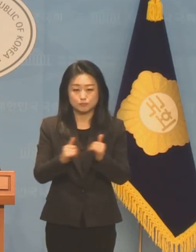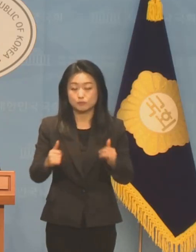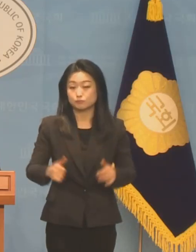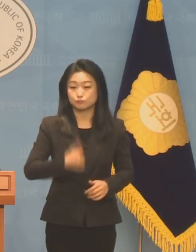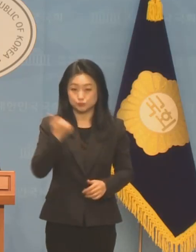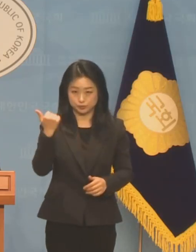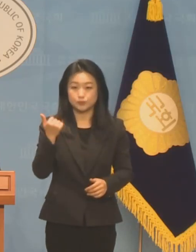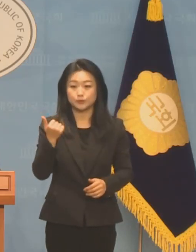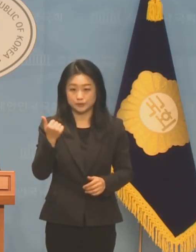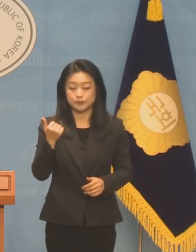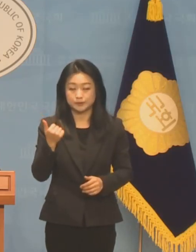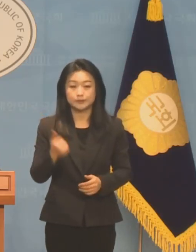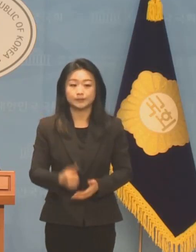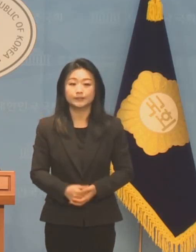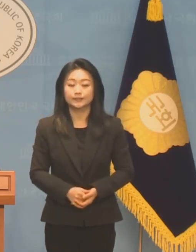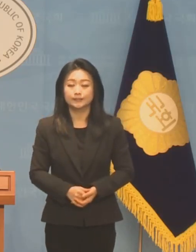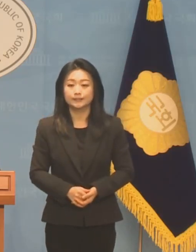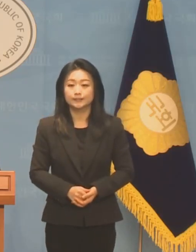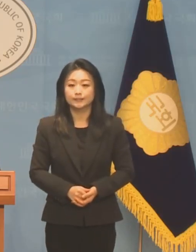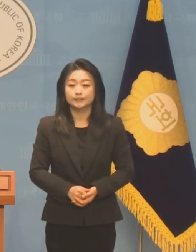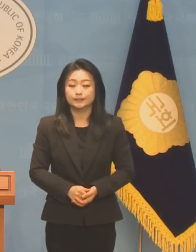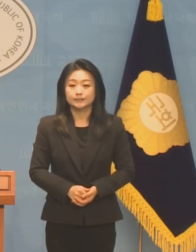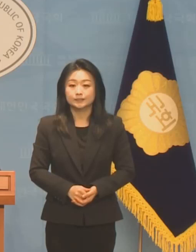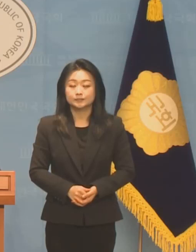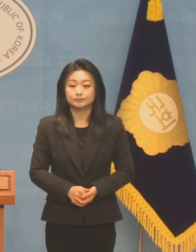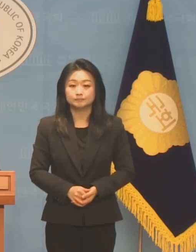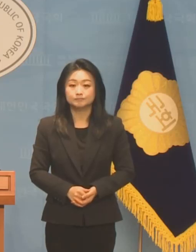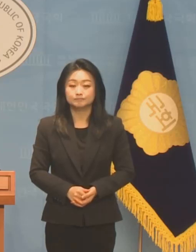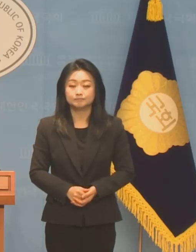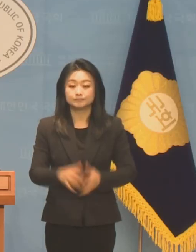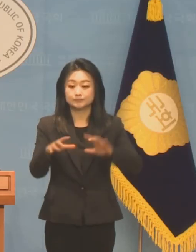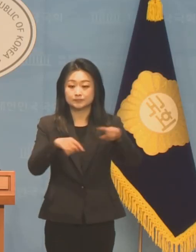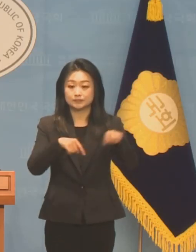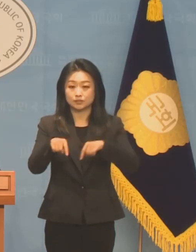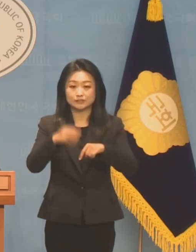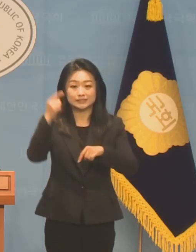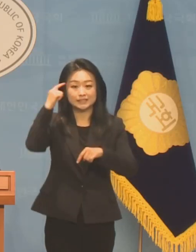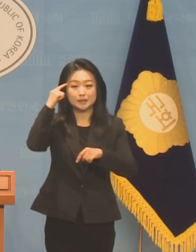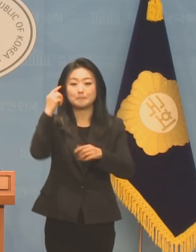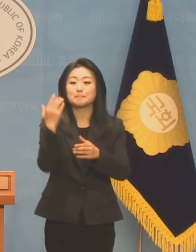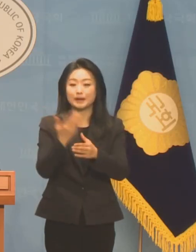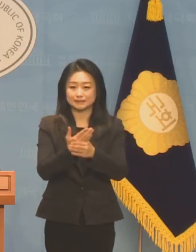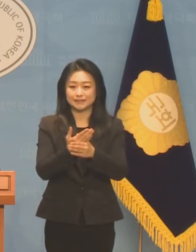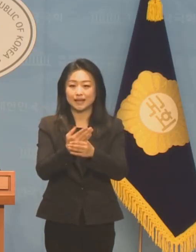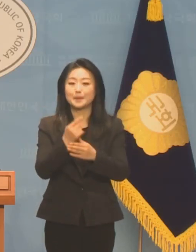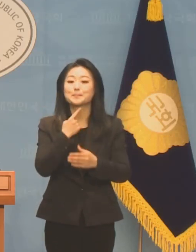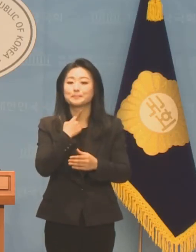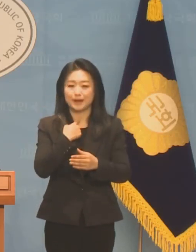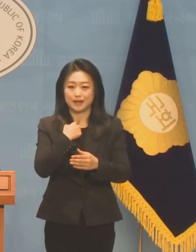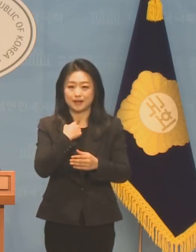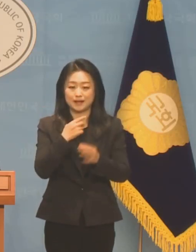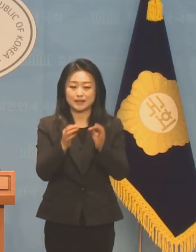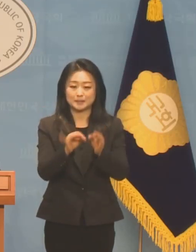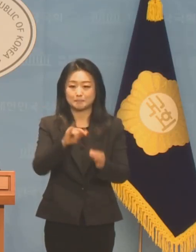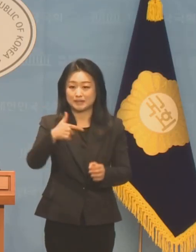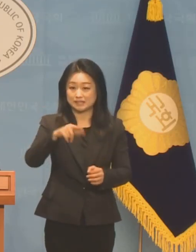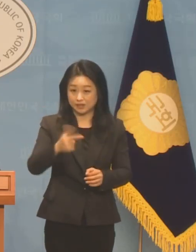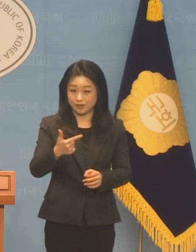분노가 거세지고 있습니다. 어떻게 정치학 박사라는 사람이 백골단이